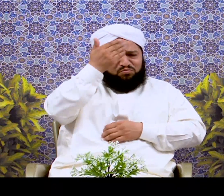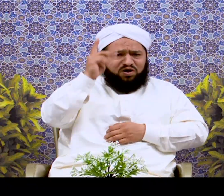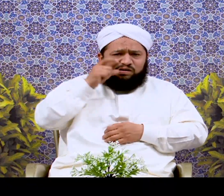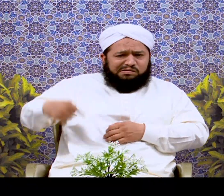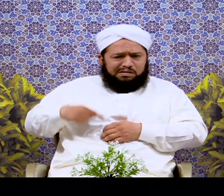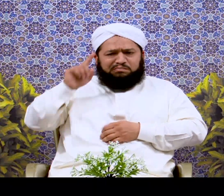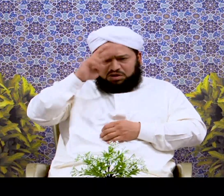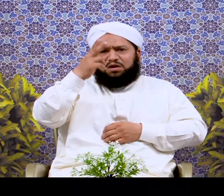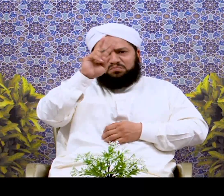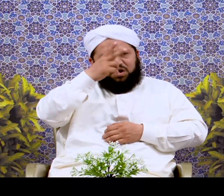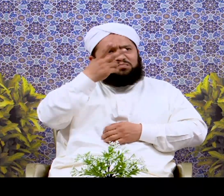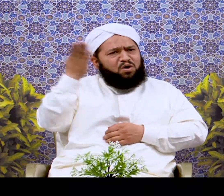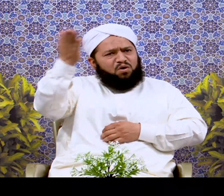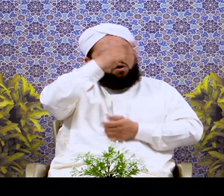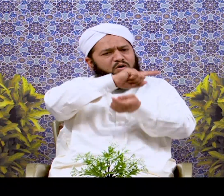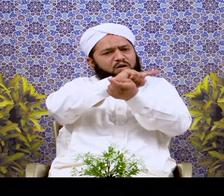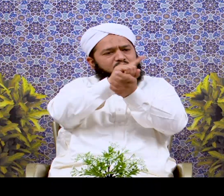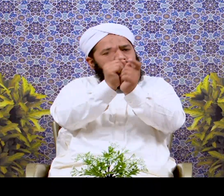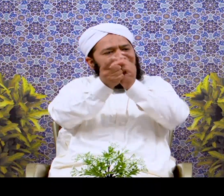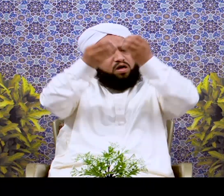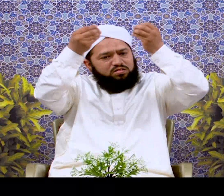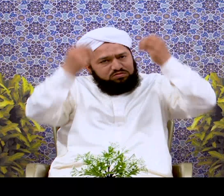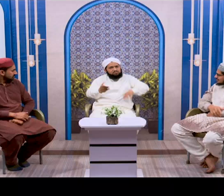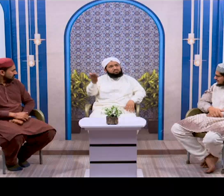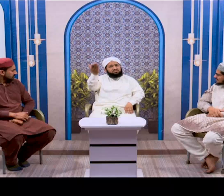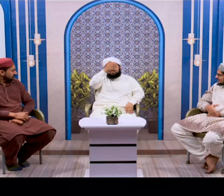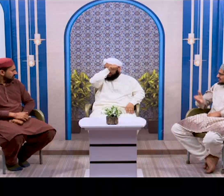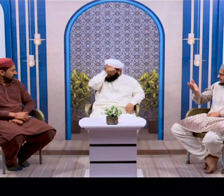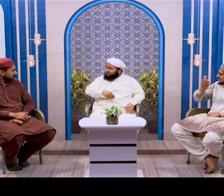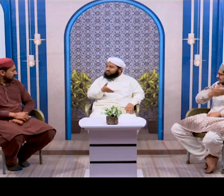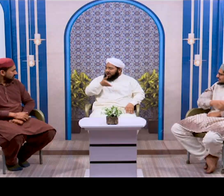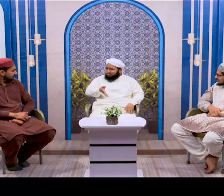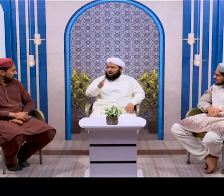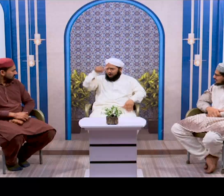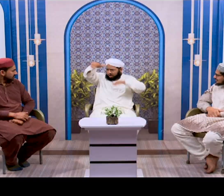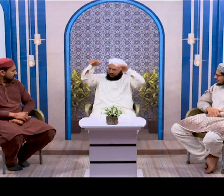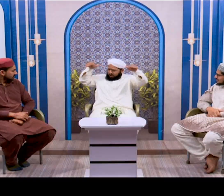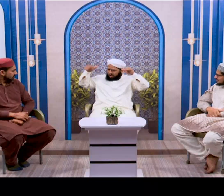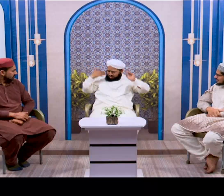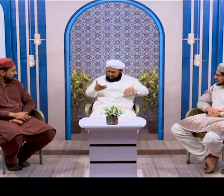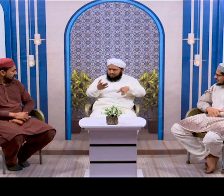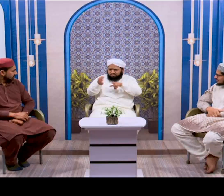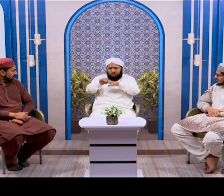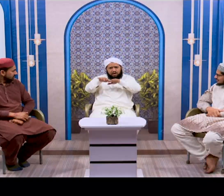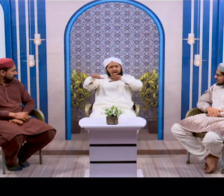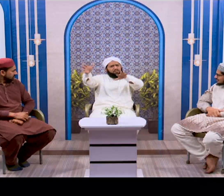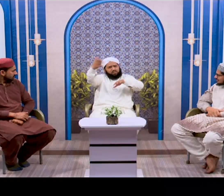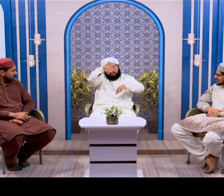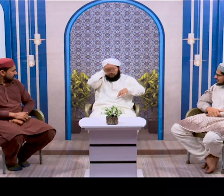کے وسوسوں کا شکار ہو کر گمراہ ہو جاتے ہیں۔ آج کل یہ ایمان لیوا مرض بھی دن بدن بڑھ رہا ہے۔ بہت ساروں